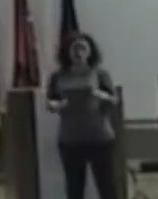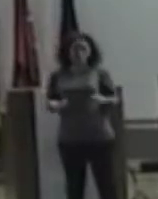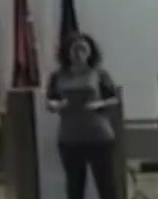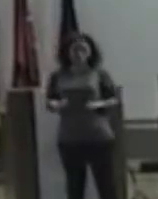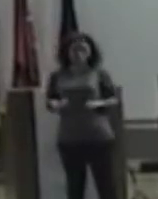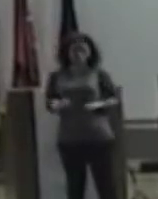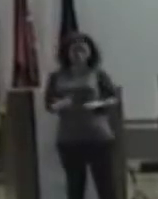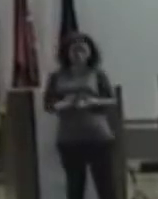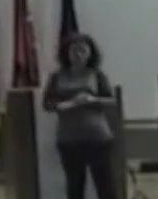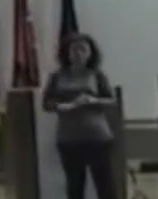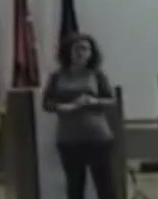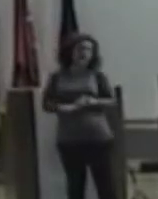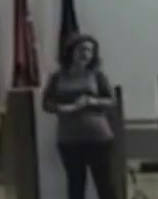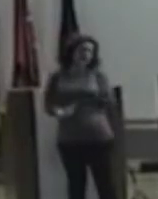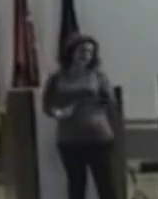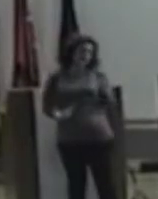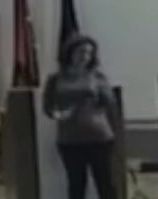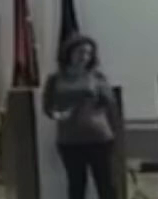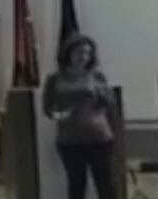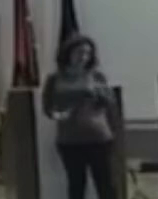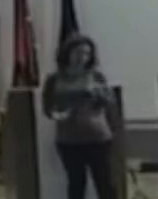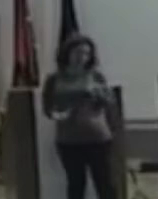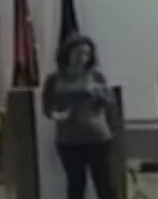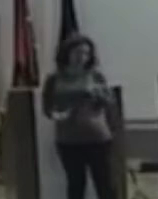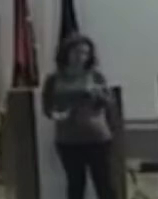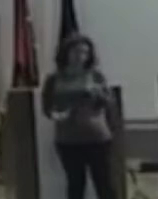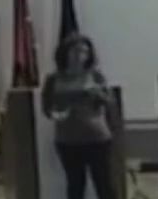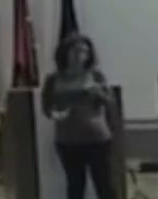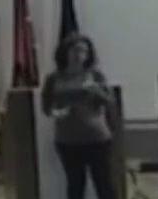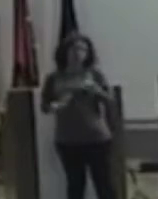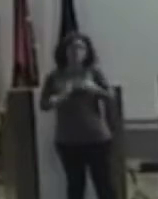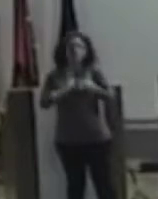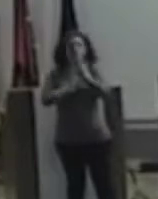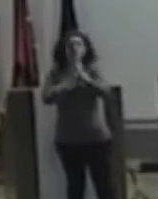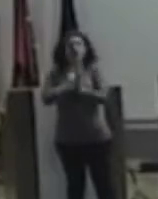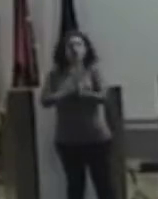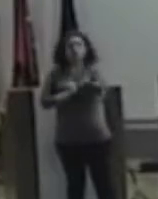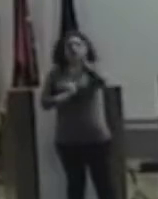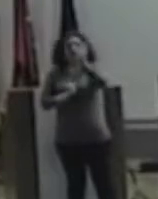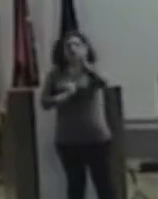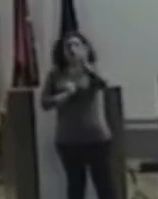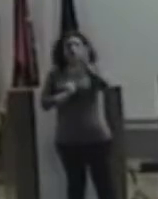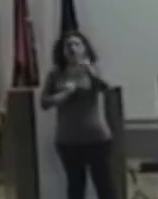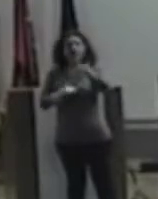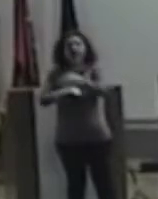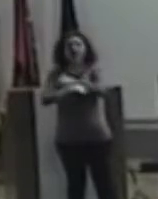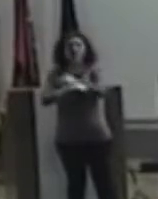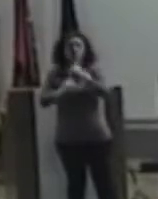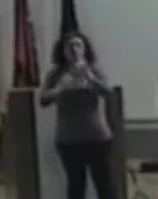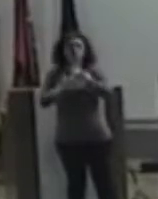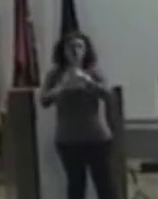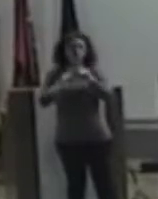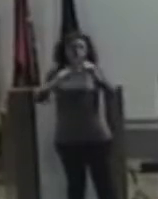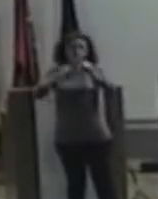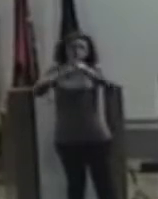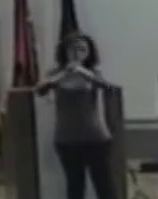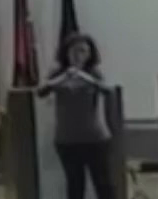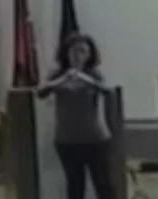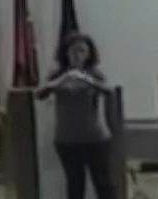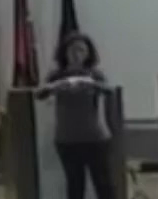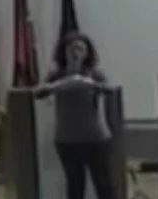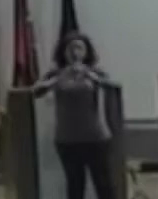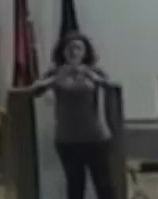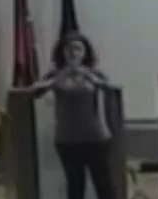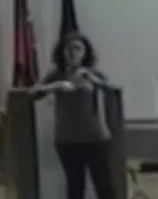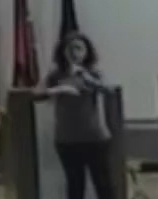insulina rápida antes de que la glucemia empiece a subir, cuando el niño normalmente se acuesta, tipo 10, 11, depende